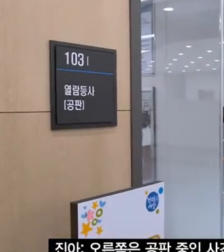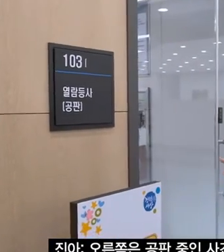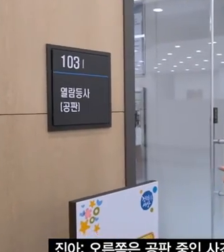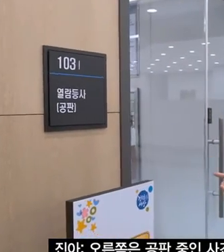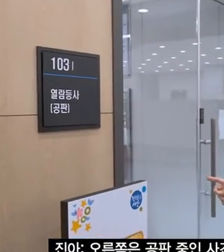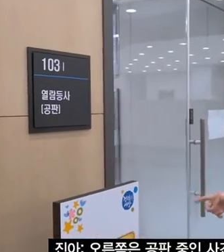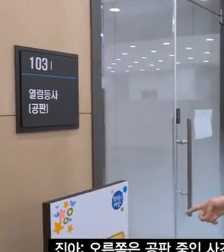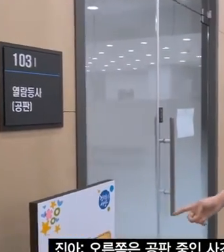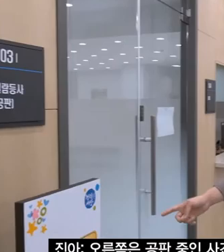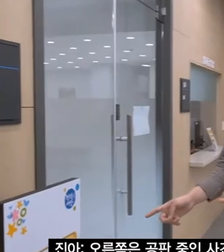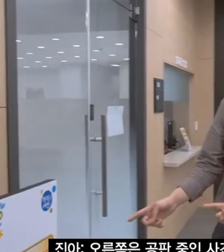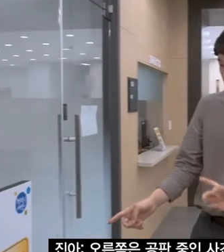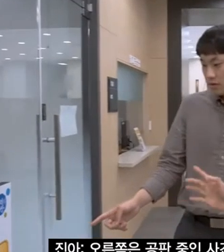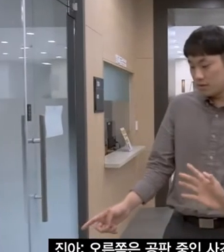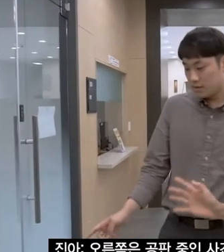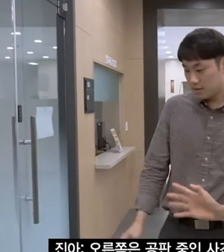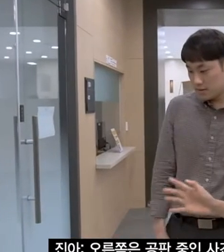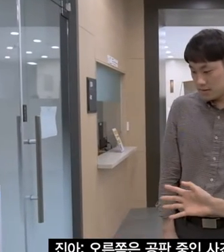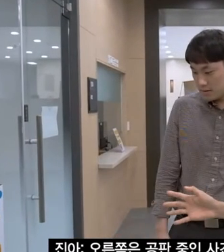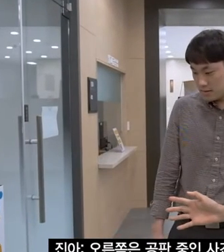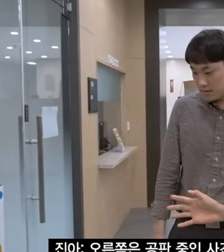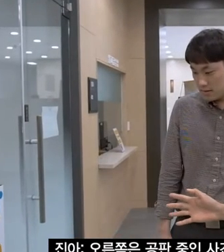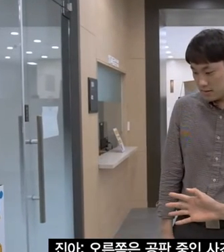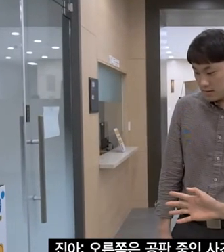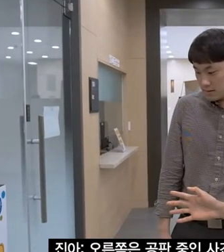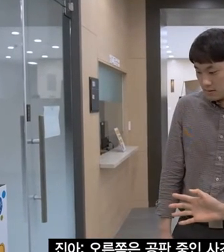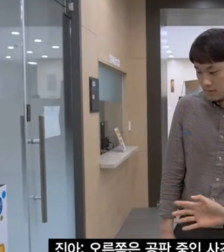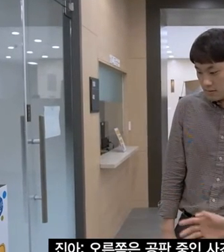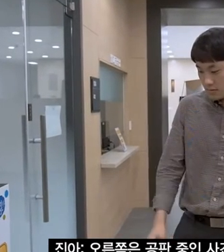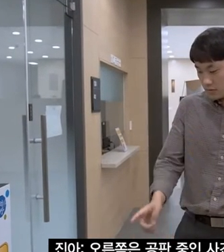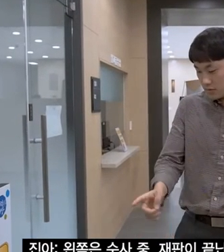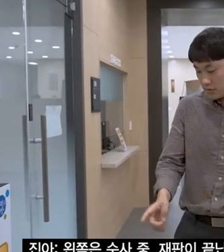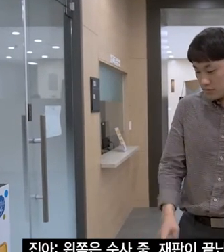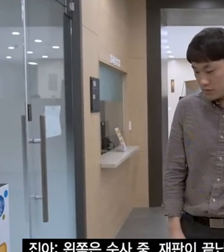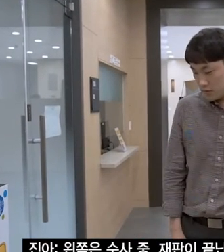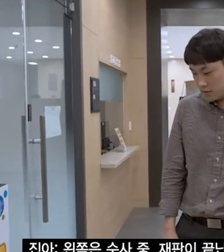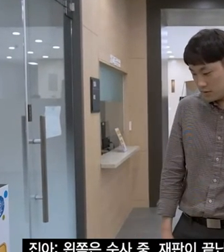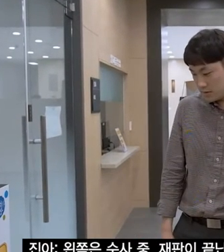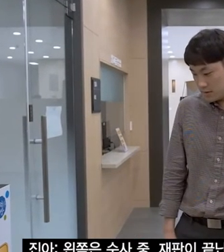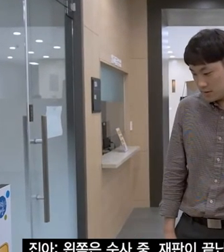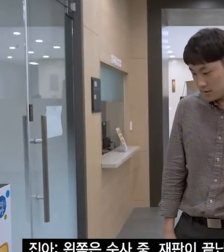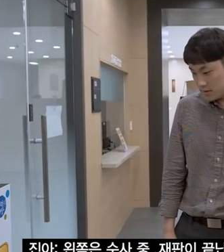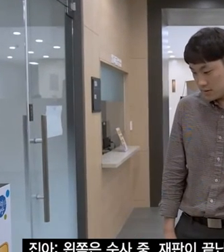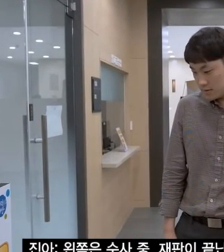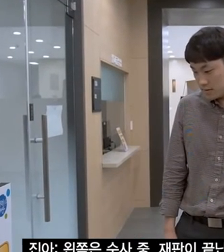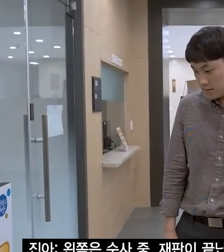오른쪽은 여기 재판 진행 진행 중인 중인 사건. 공판 중인 사건에 대한 열람 등사실이고 여기는 왼쪽은